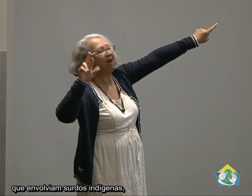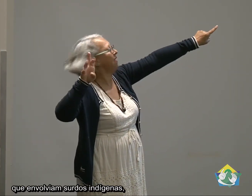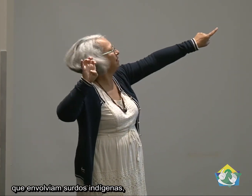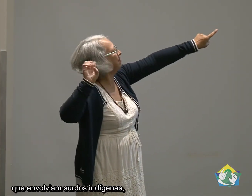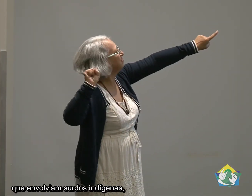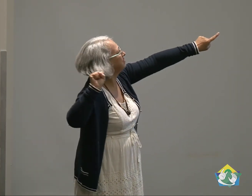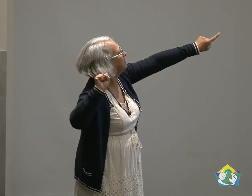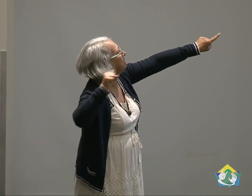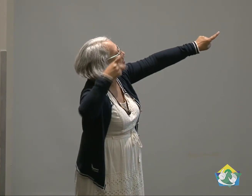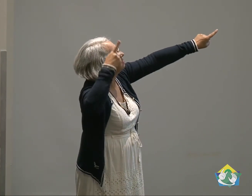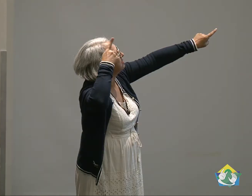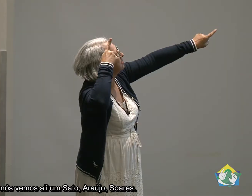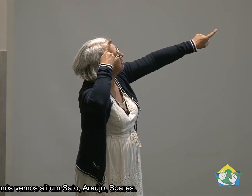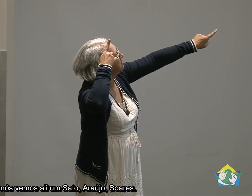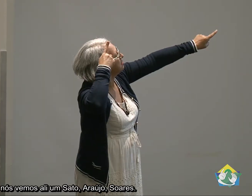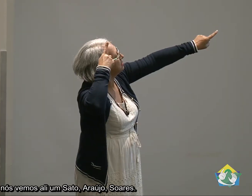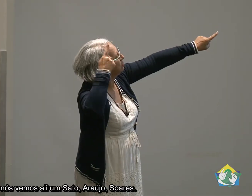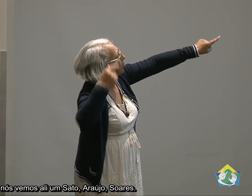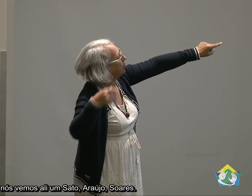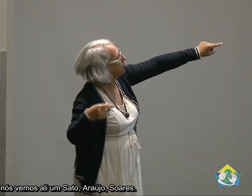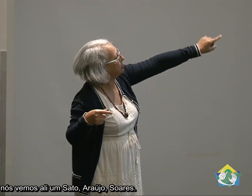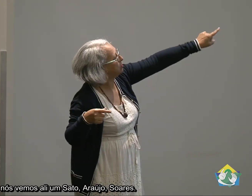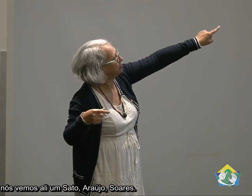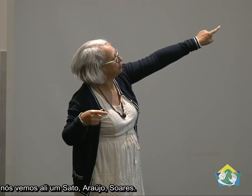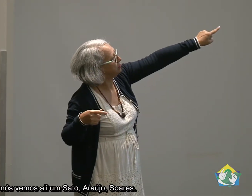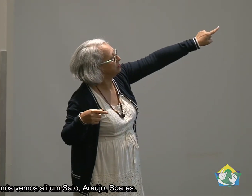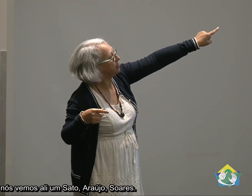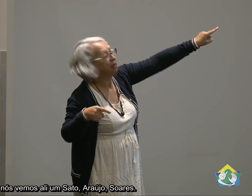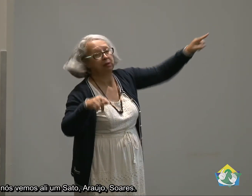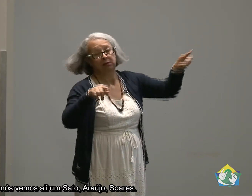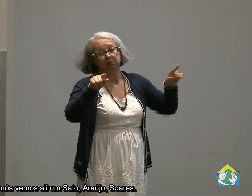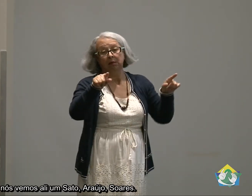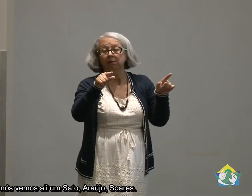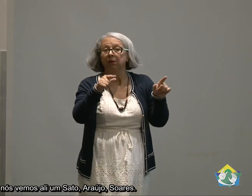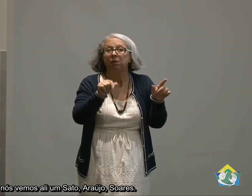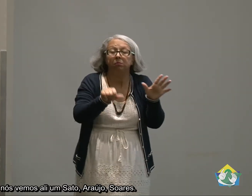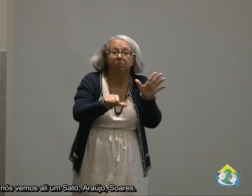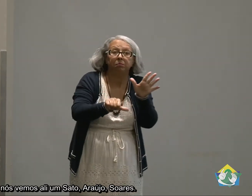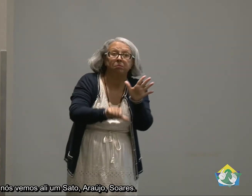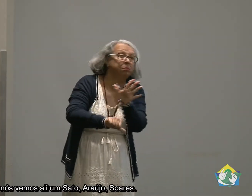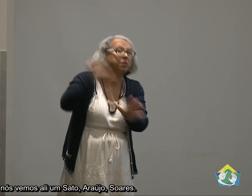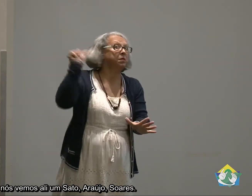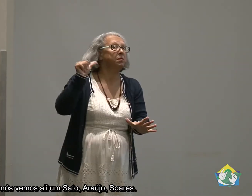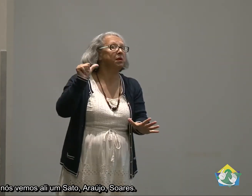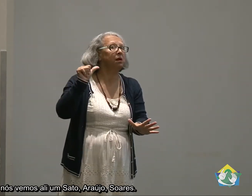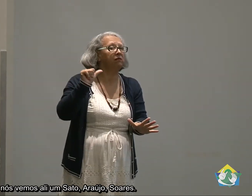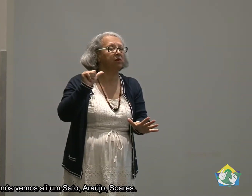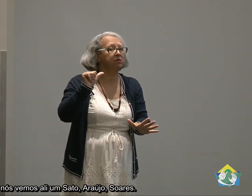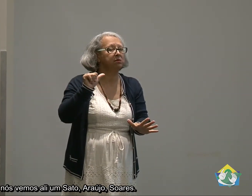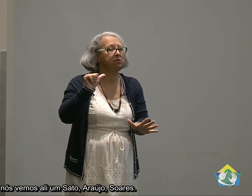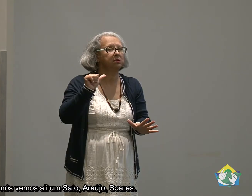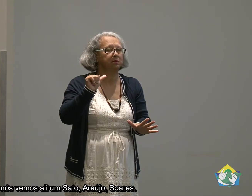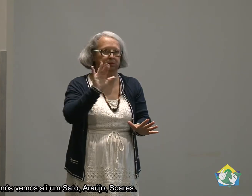indígenas. Nós vemos ali Mussato, Araújo, Soares.